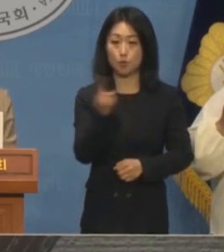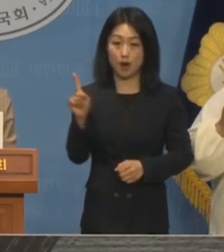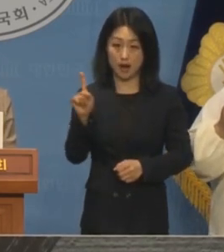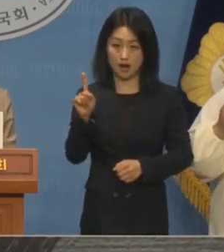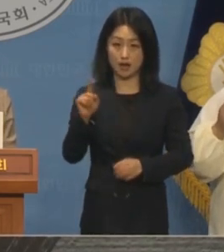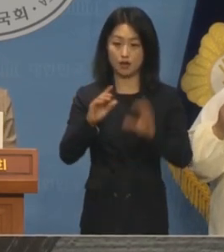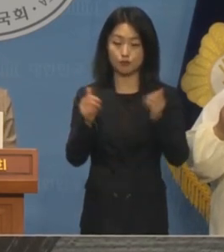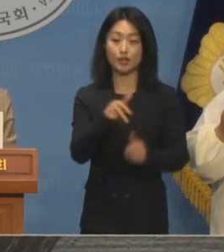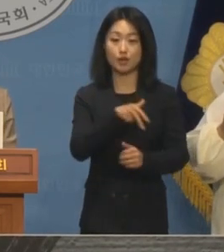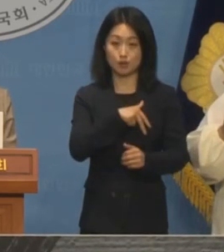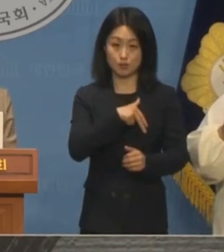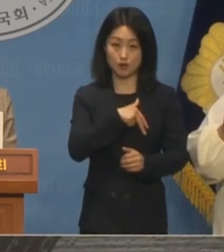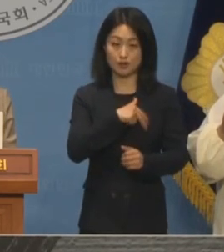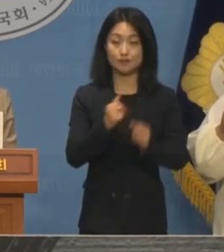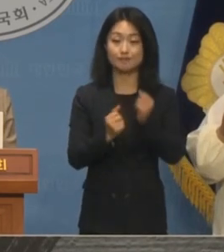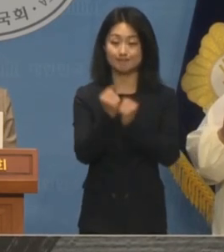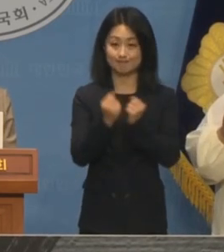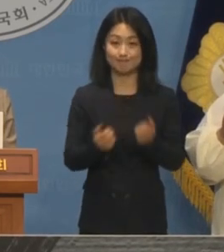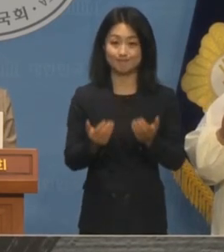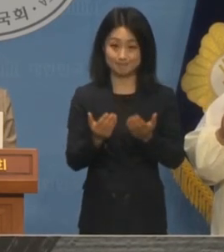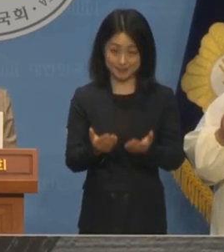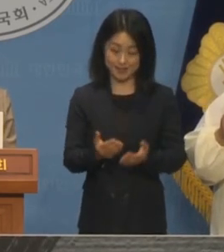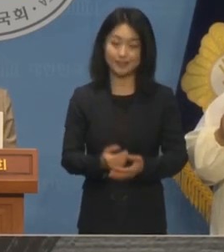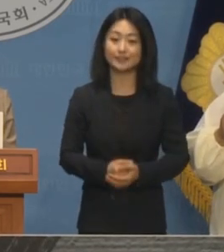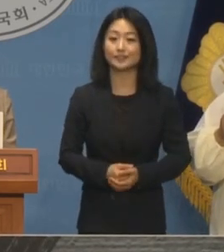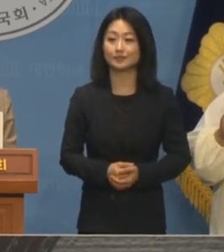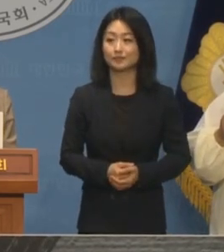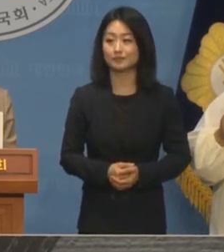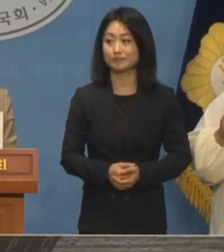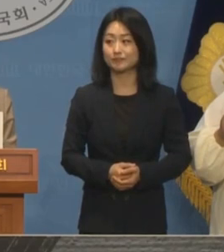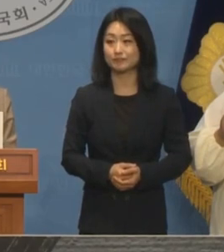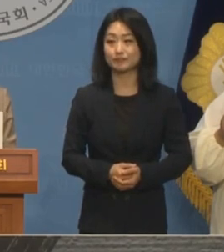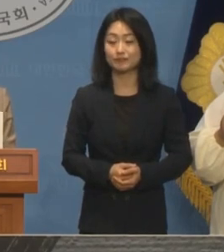국회의원님의 발언 들어보도록 하겠습니다.